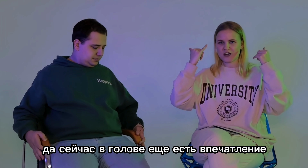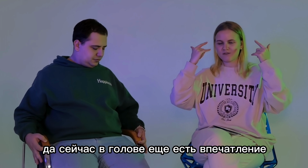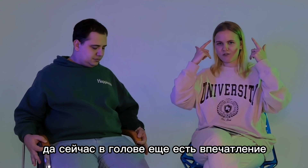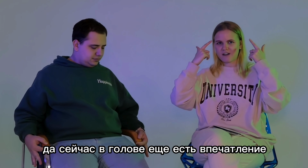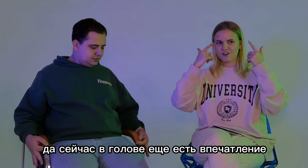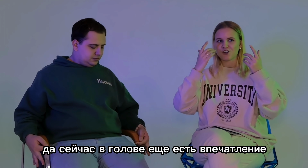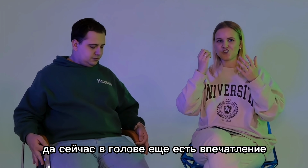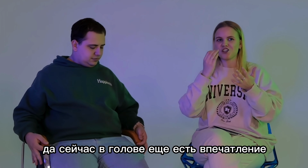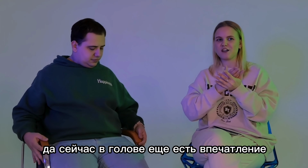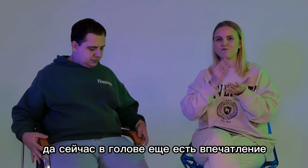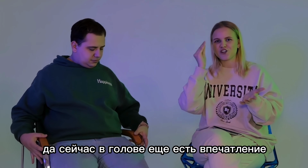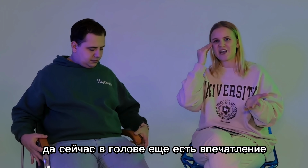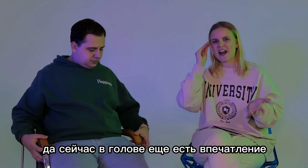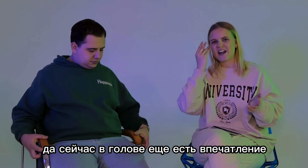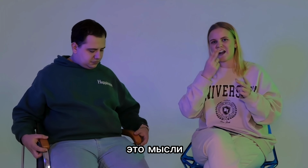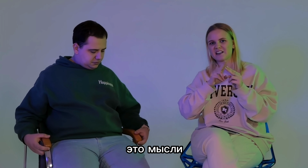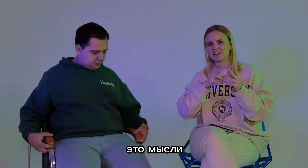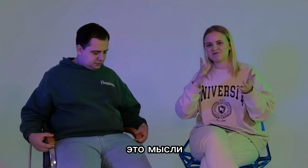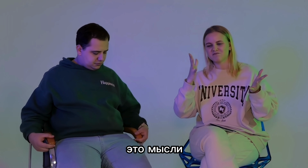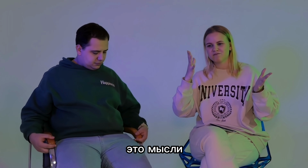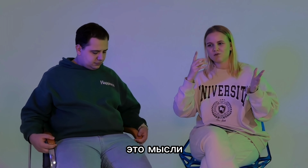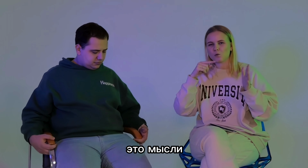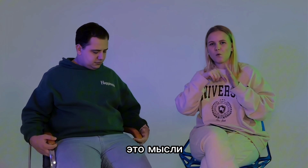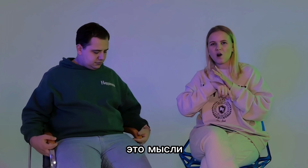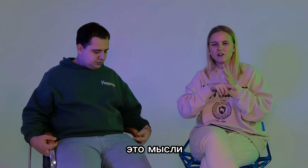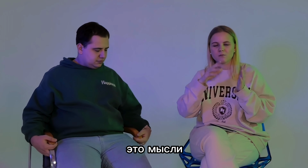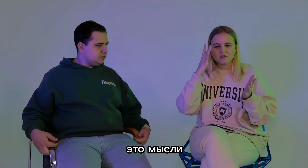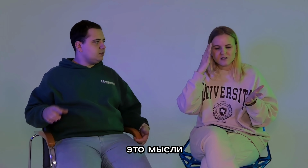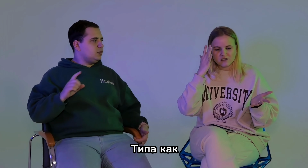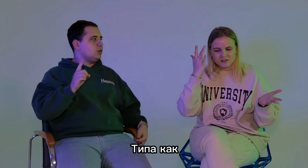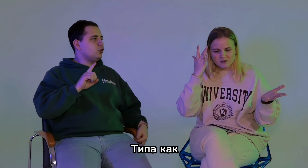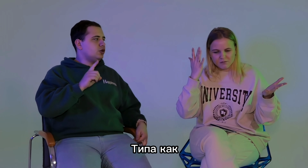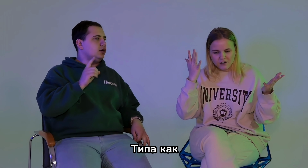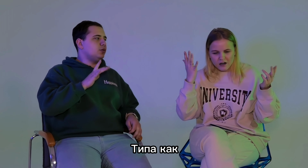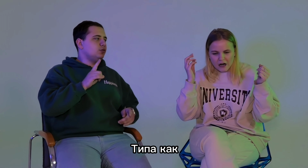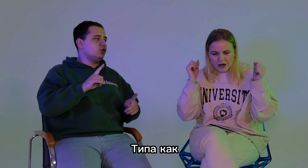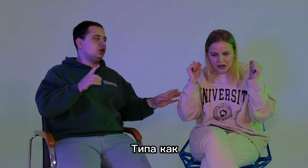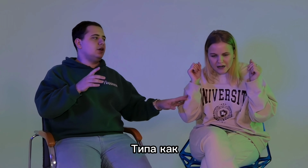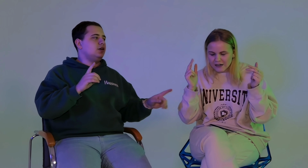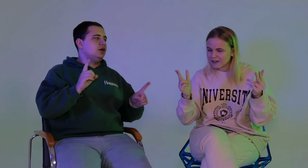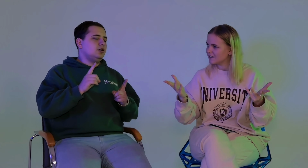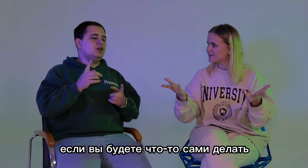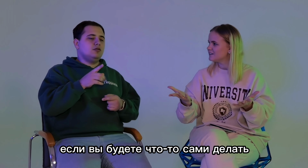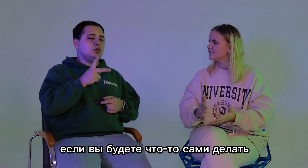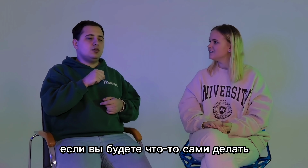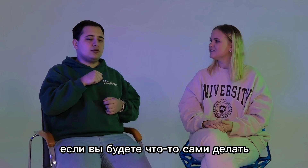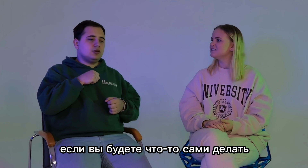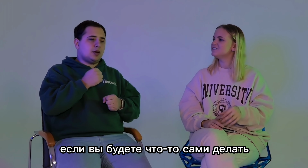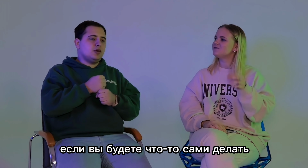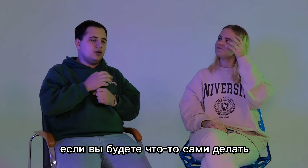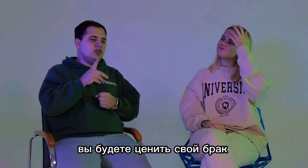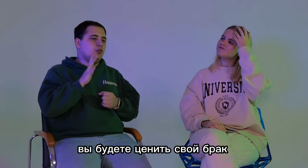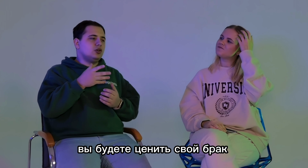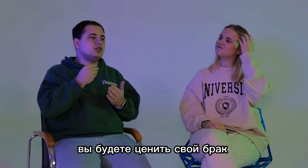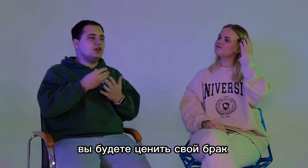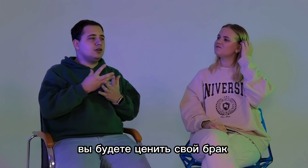Сейчас в голове еще есть впечатление, это глубокие мысли. Потому что, если вы будете что-то сами делать, вы будете ценить